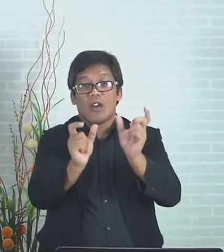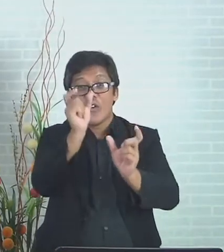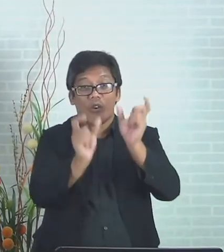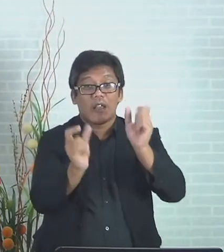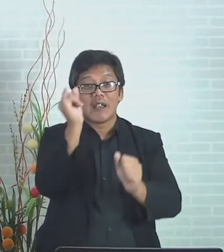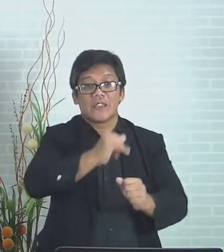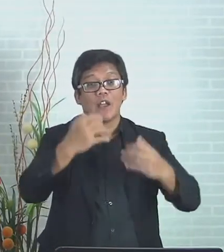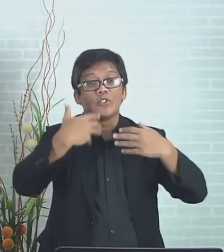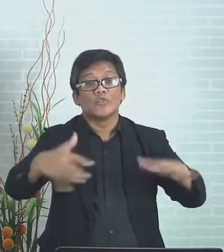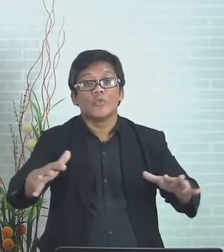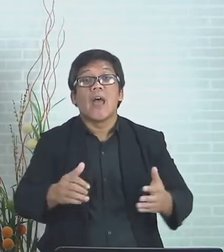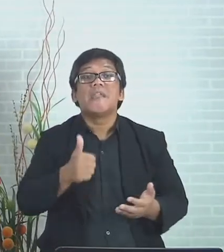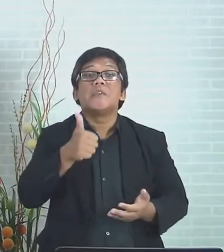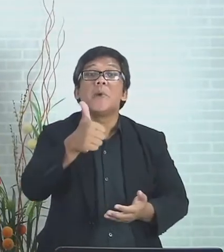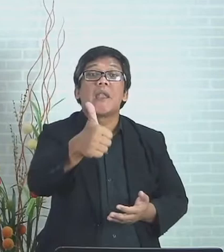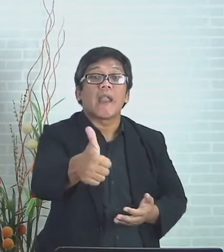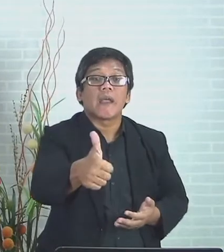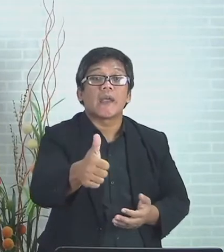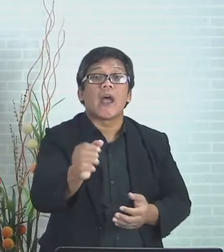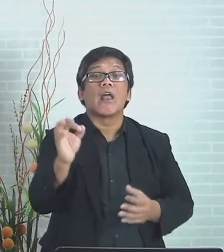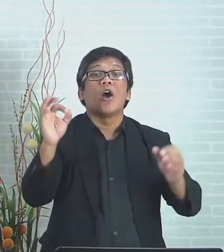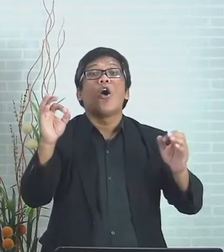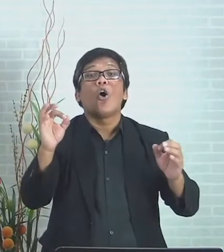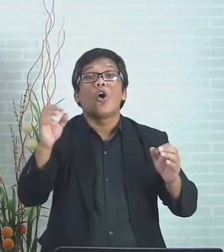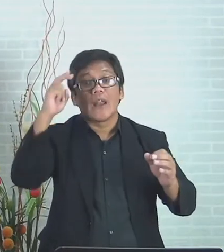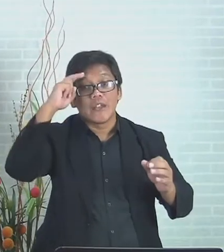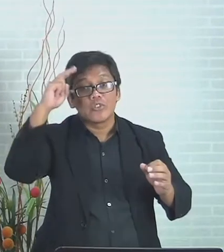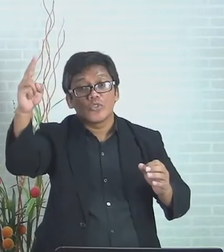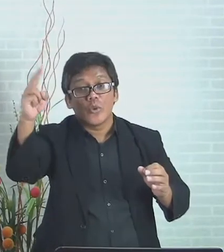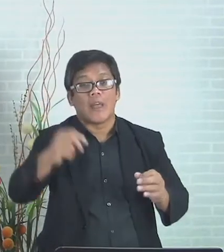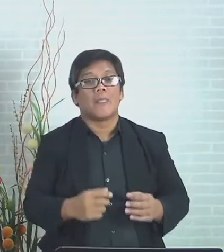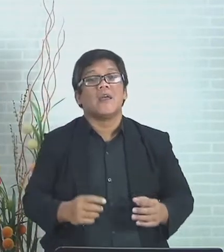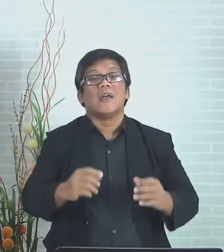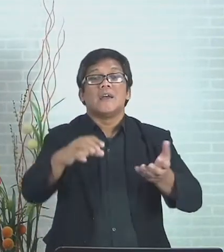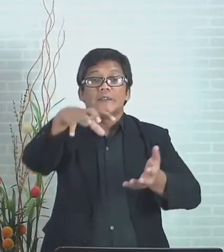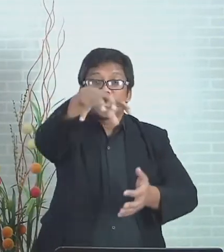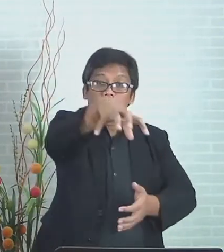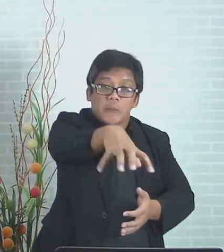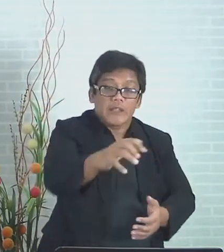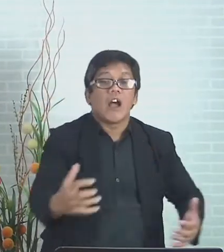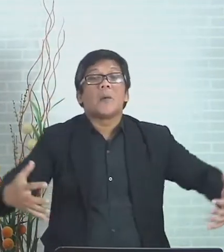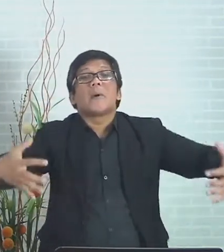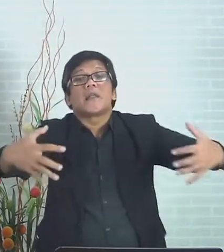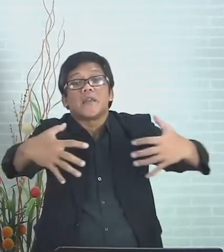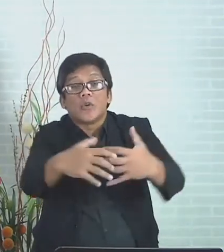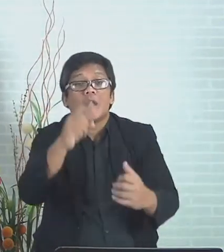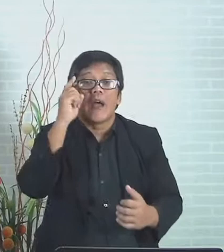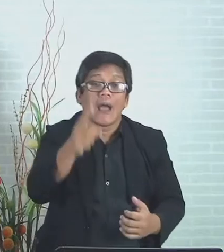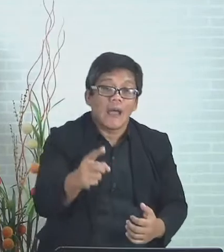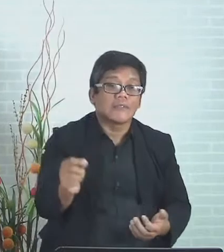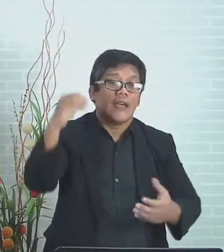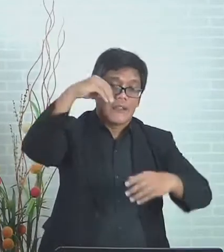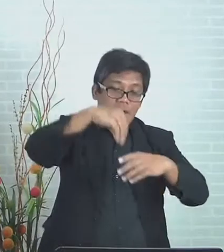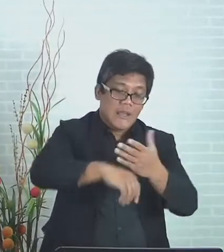orang yang telah dibenarkan oleh Tuan Iya tahu bahwa tempat perlindungan yang aman dan memberi keselamatan yaitu di